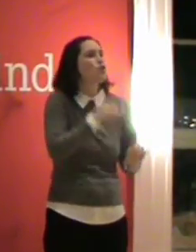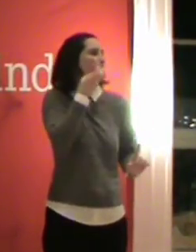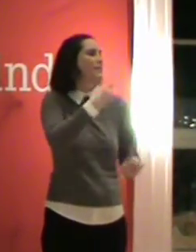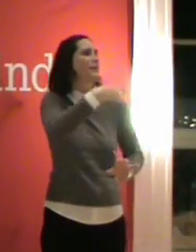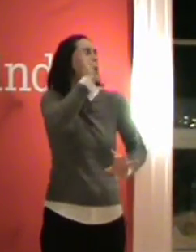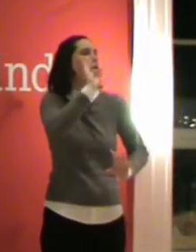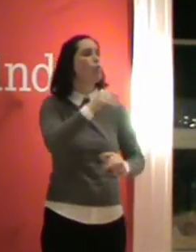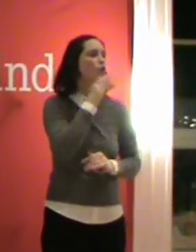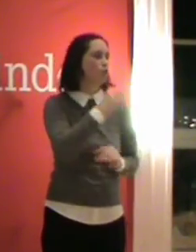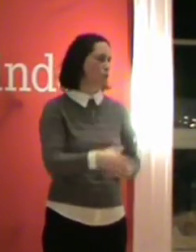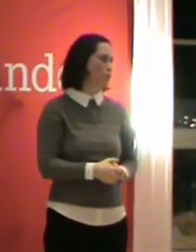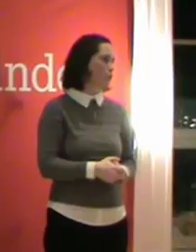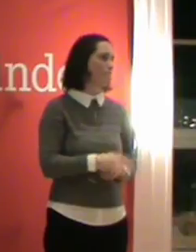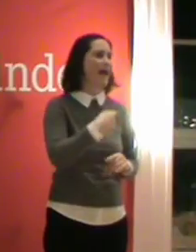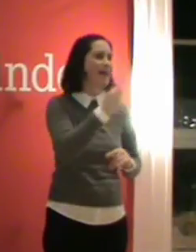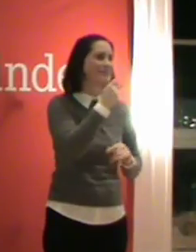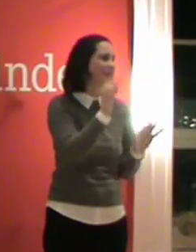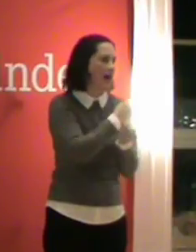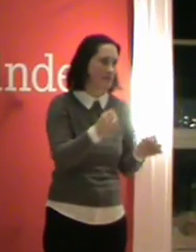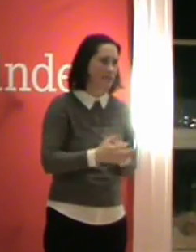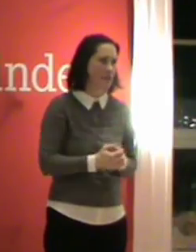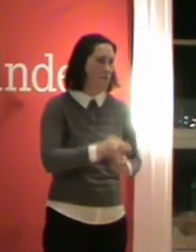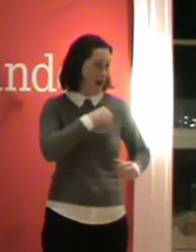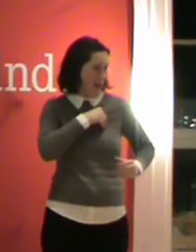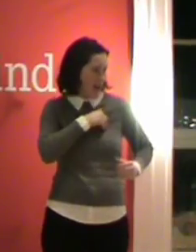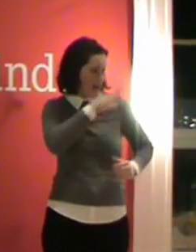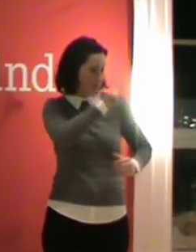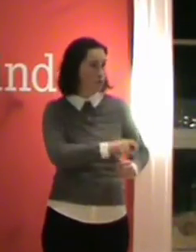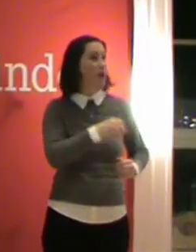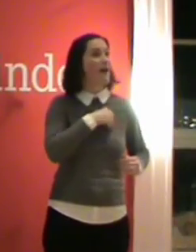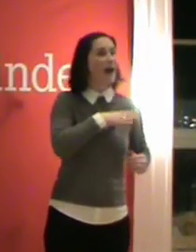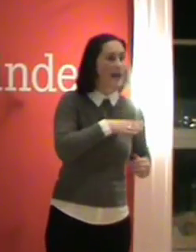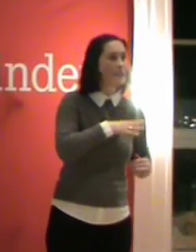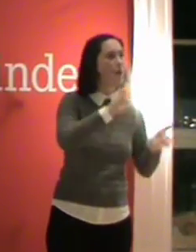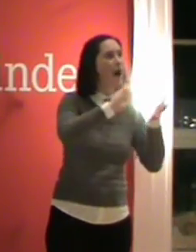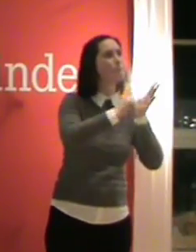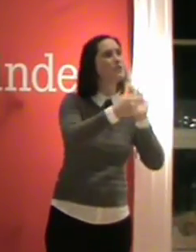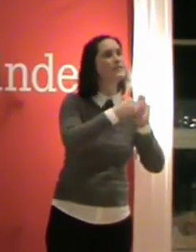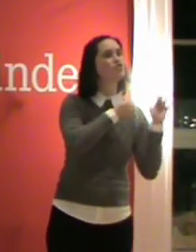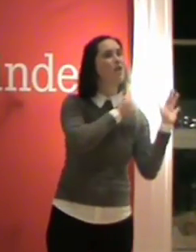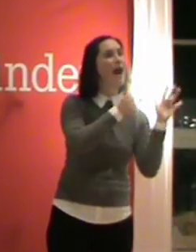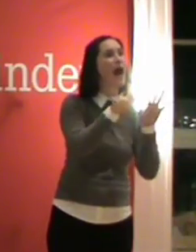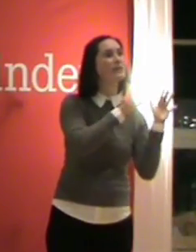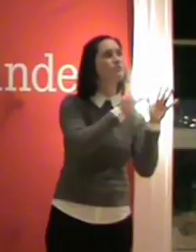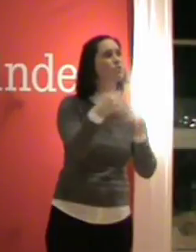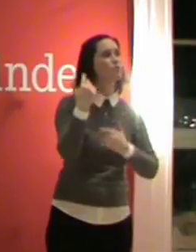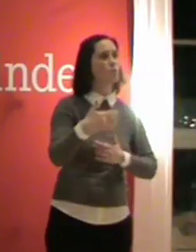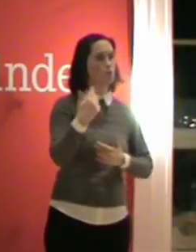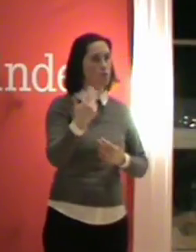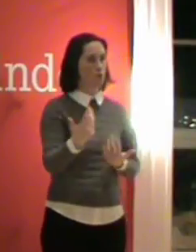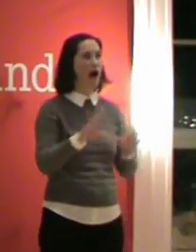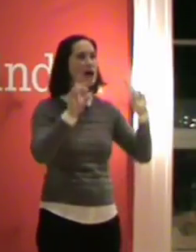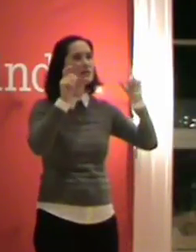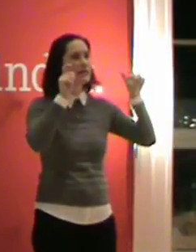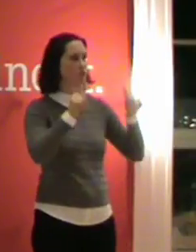schlürfen. Das Problem ist, dass Reiche nicht nur reich sind, sondern auch politisch einflussreich. Dass sie die Entwicklung der